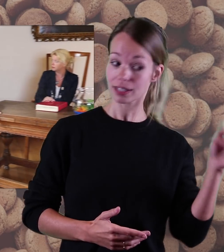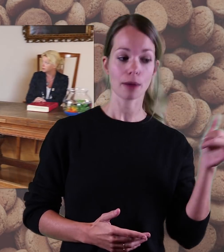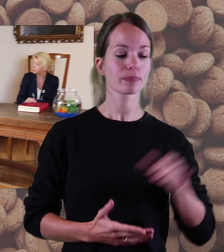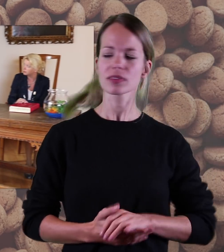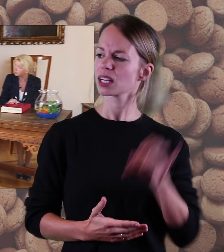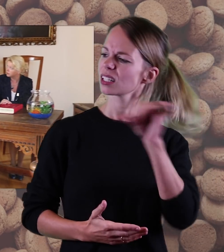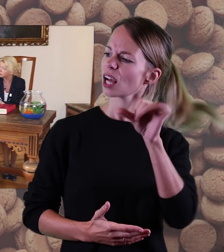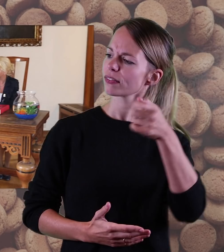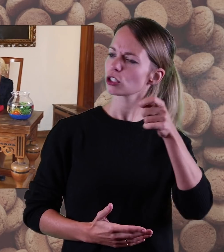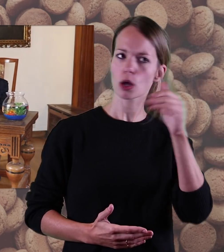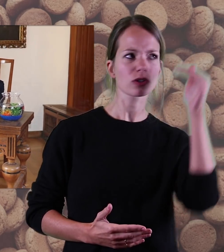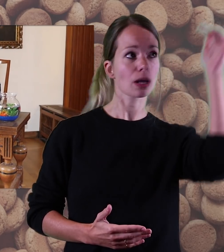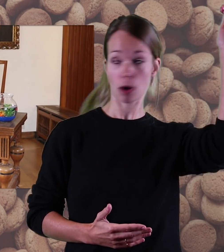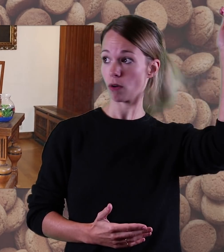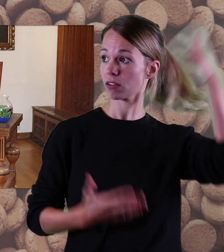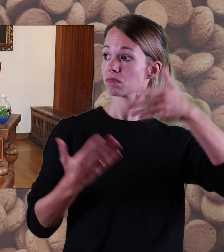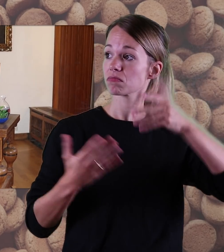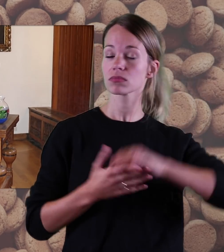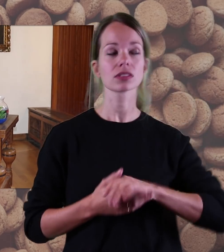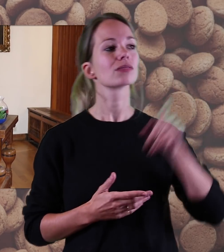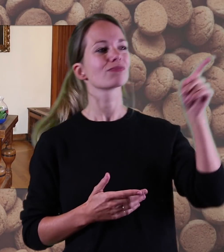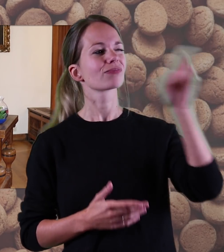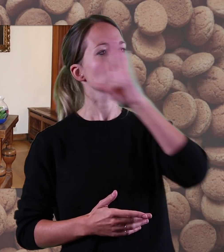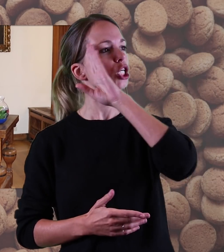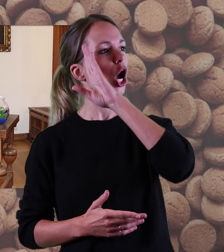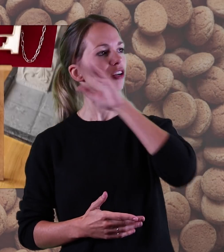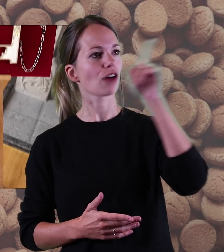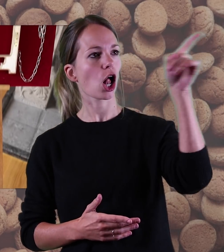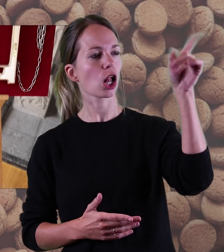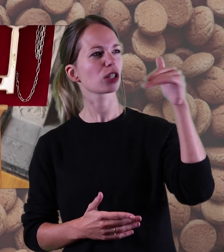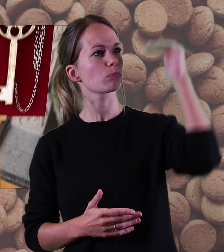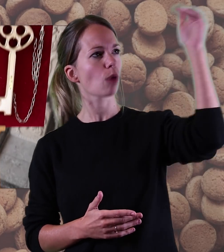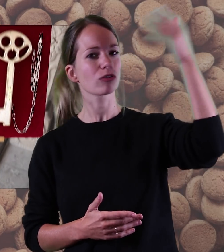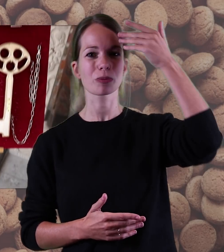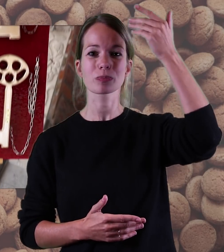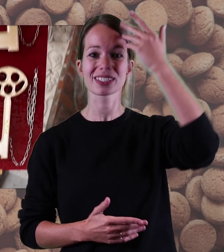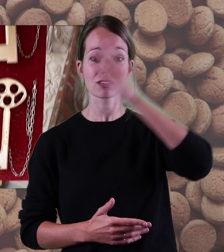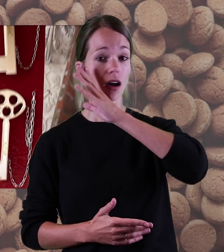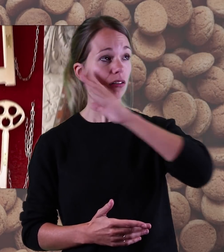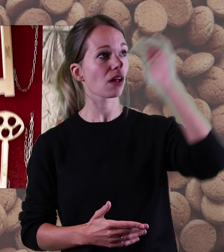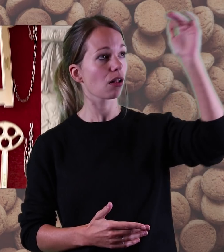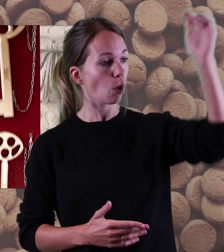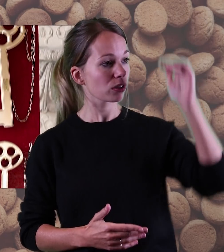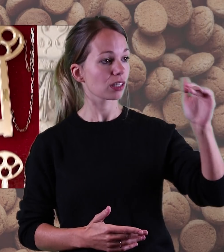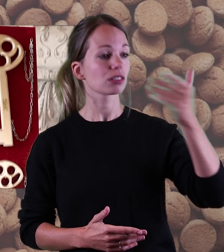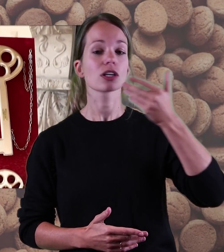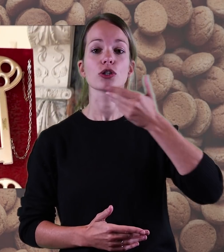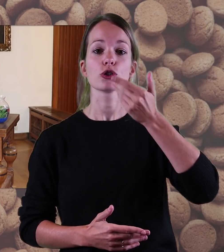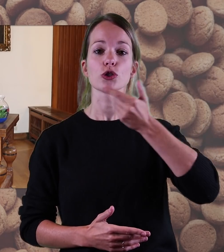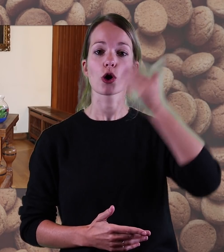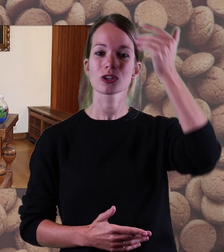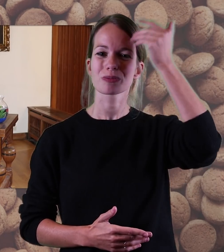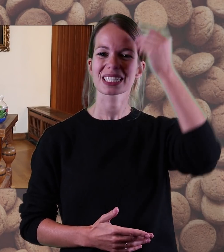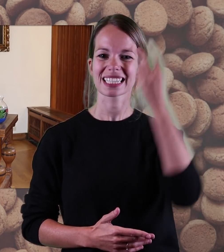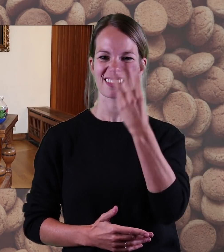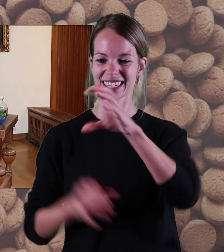Ja. Oh, en die andere sleutels, die zijn boven dan? Ja, die zijn van het carnaval. De bovenste zijn van de prinsen van het carnaval. En de onderste drie zijn van de jeugdprinsen van onze